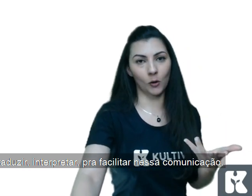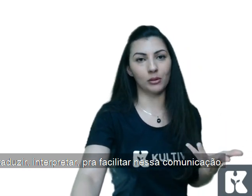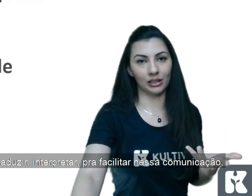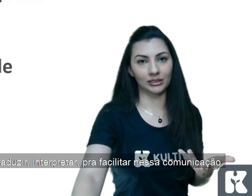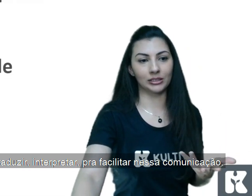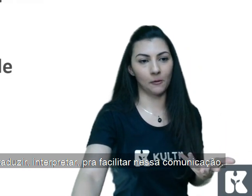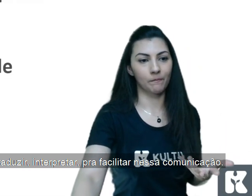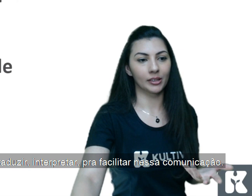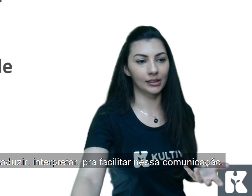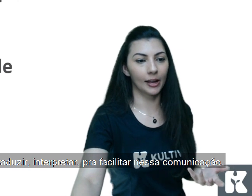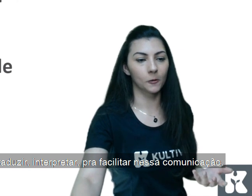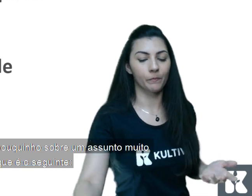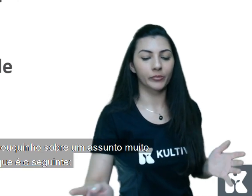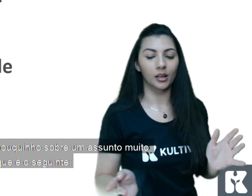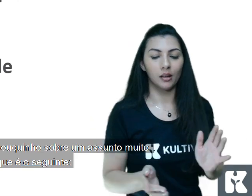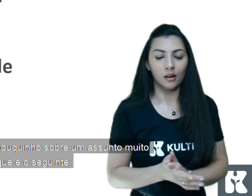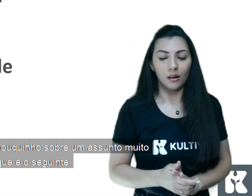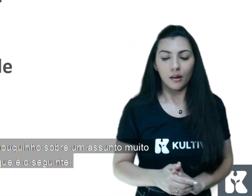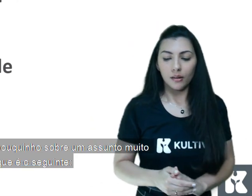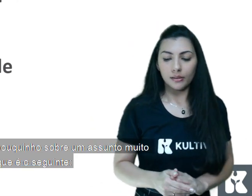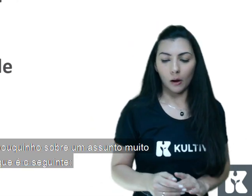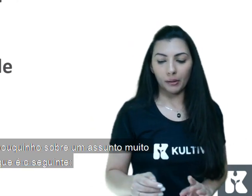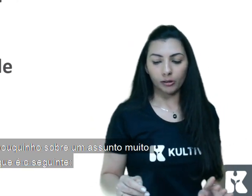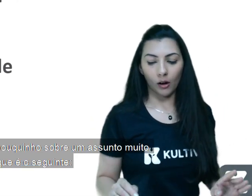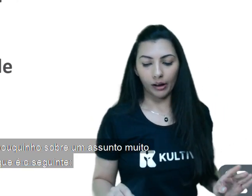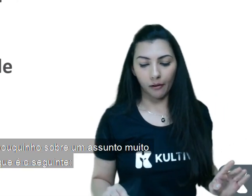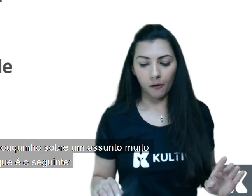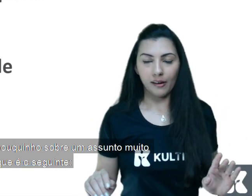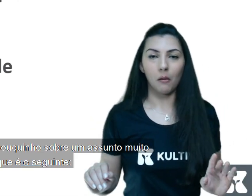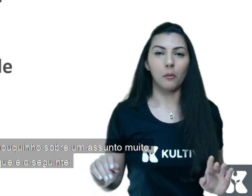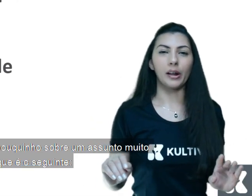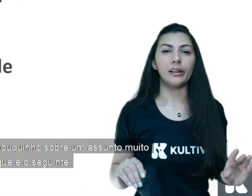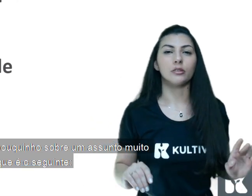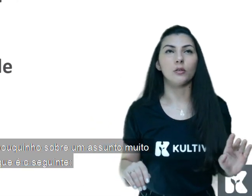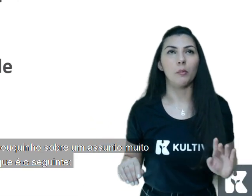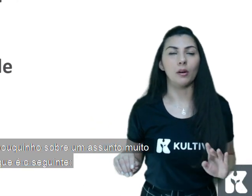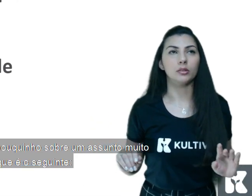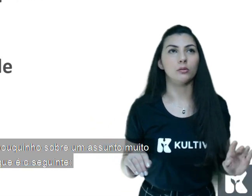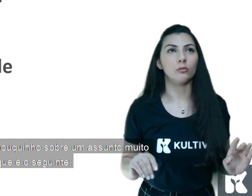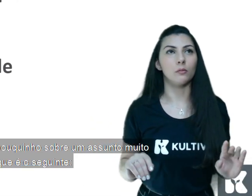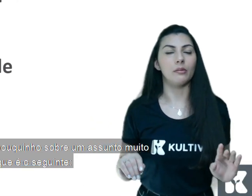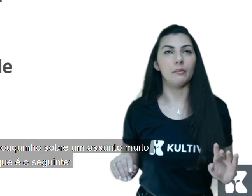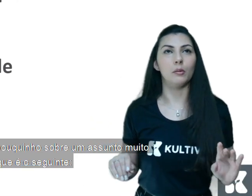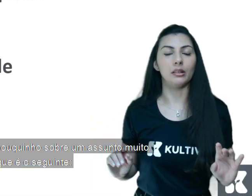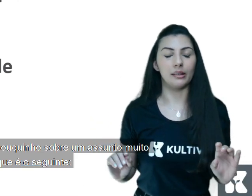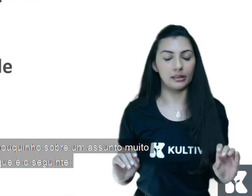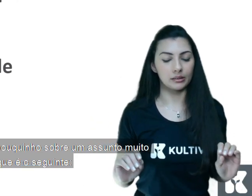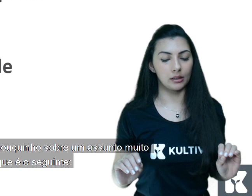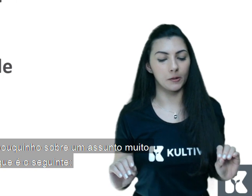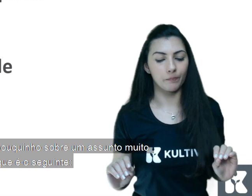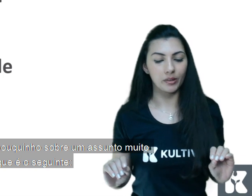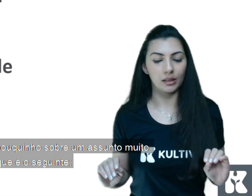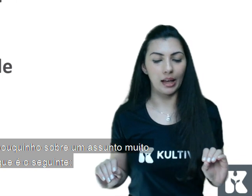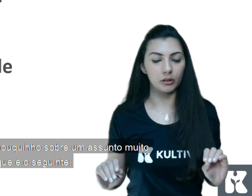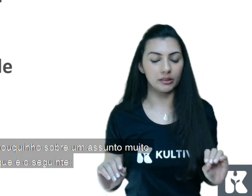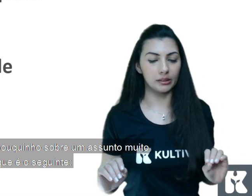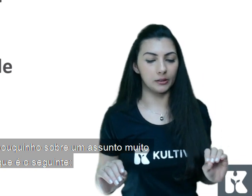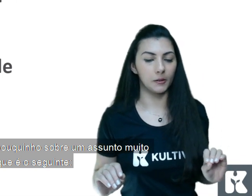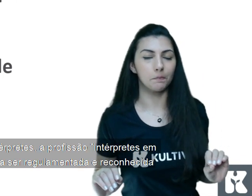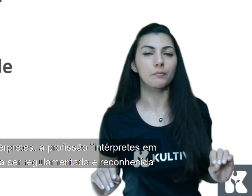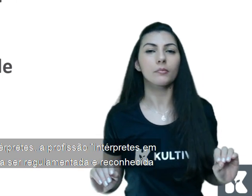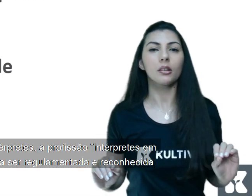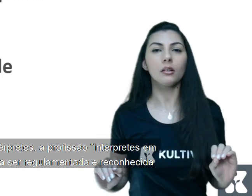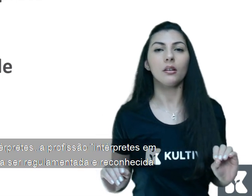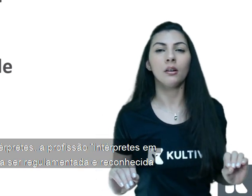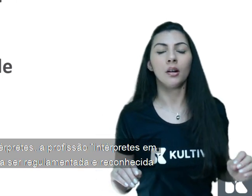nessa comunicação, certo? Então, pessoal, eu vou falar um pouquinho sobre um assunto muito interessante, que é o